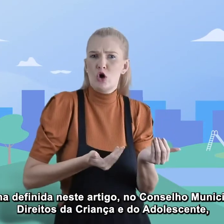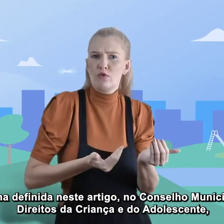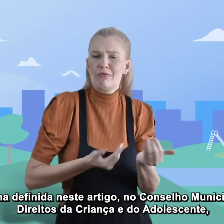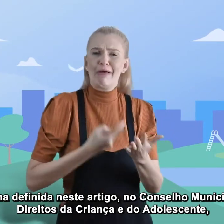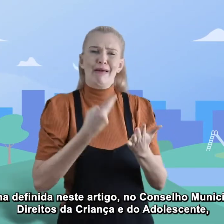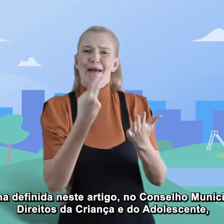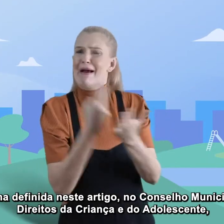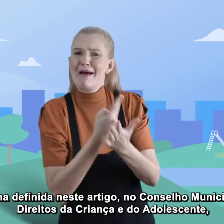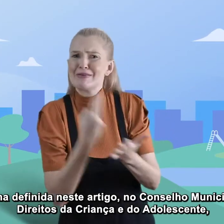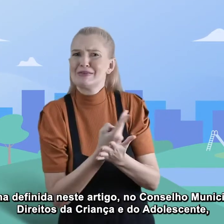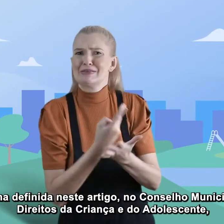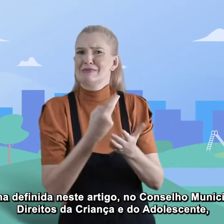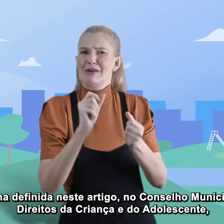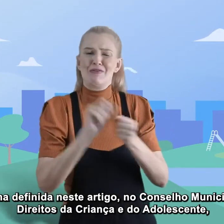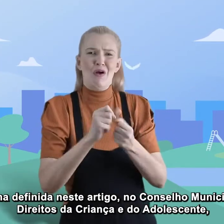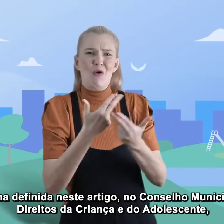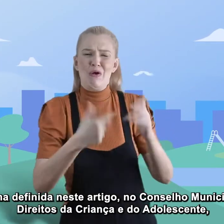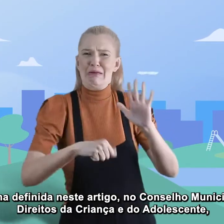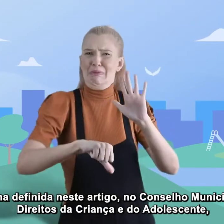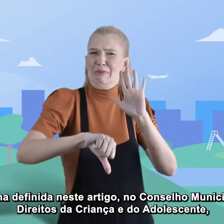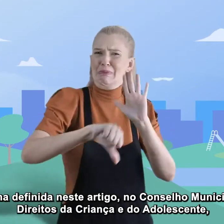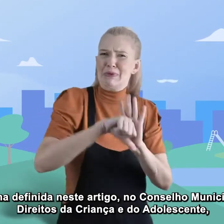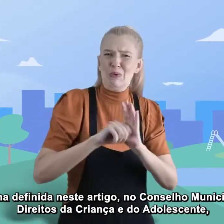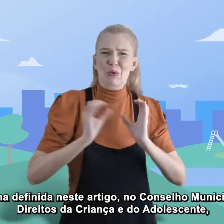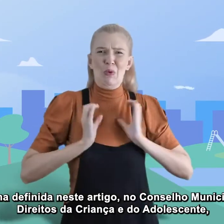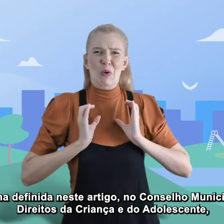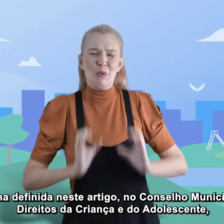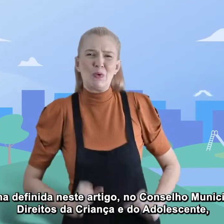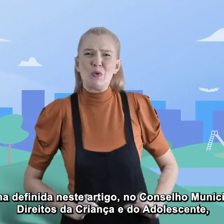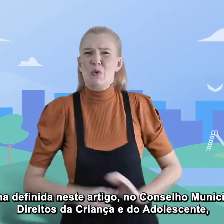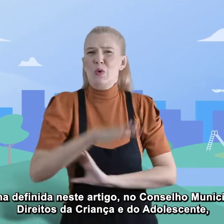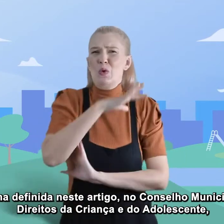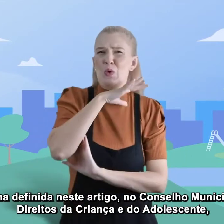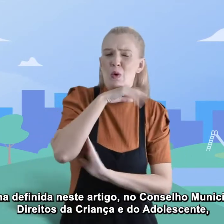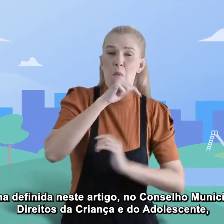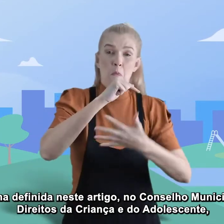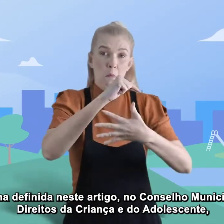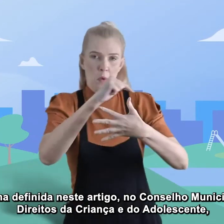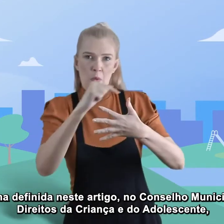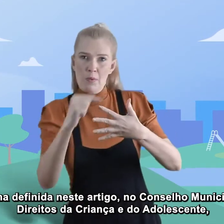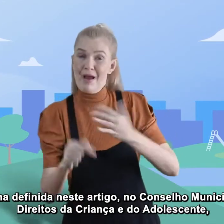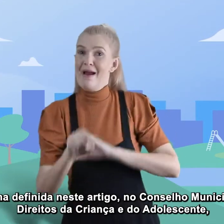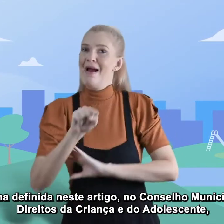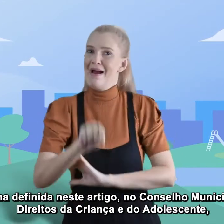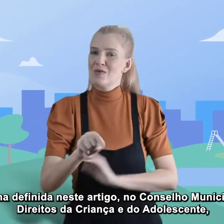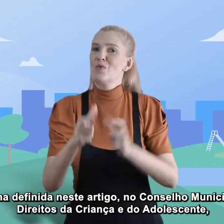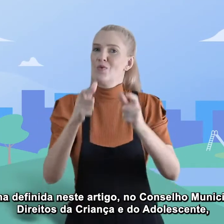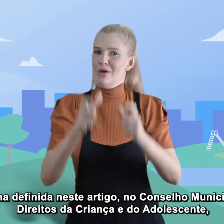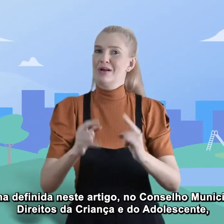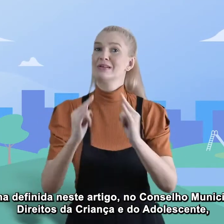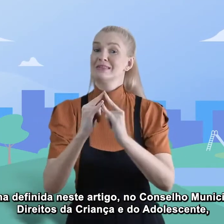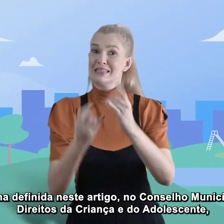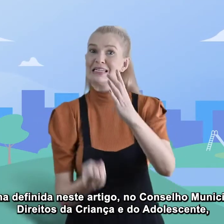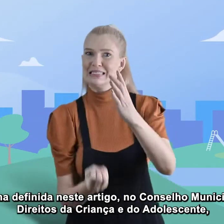neste artigo, no Conselho Municipal dos Direitos da Criança e do Adolescente,